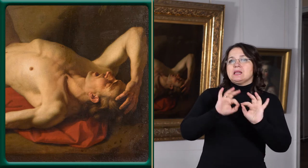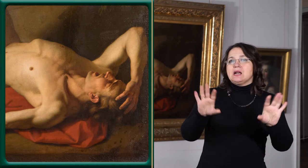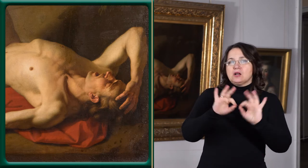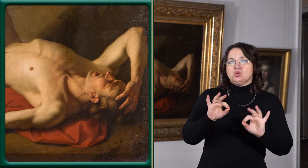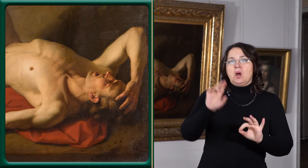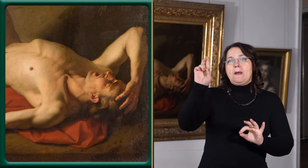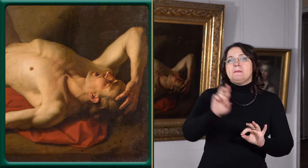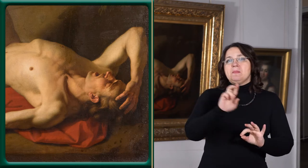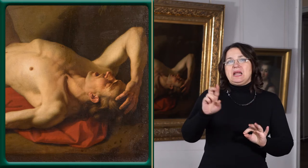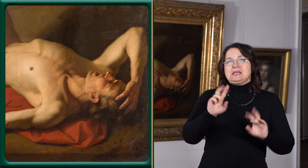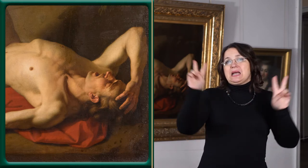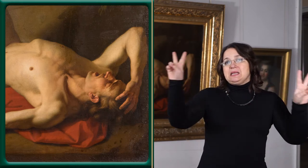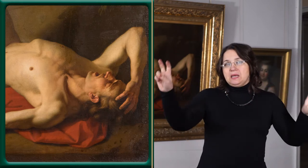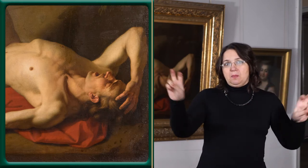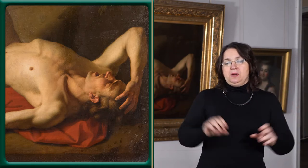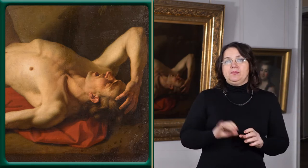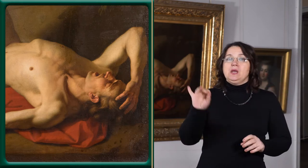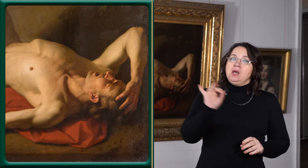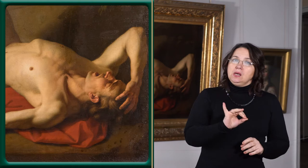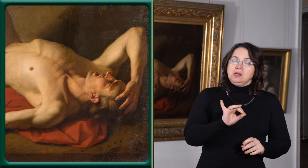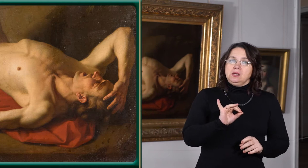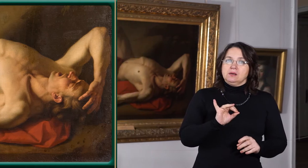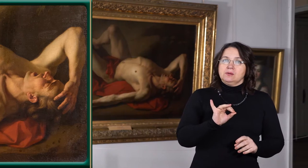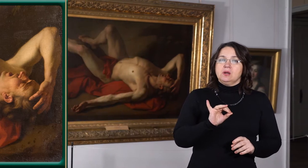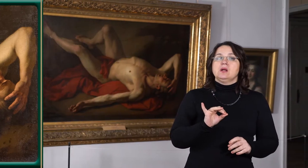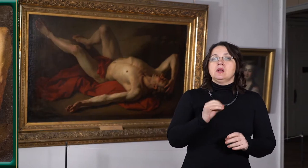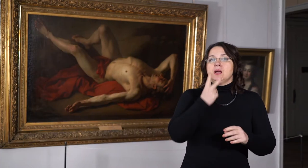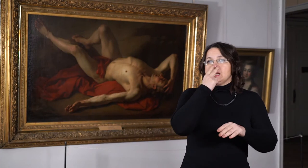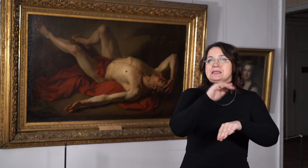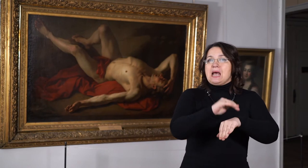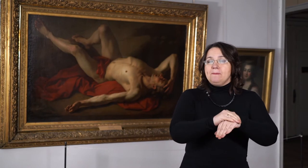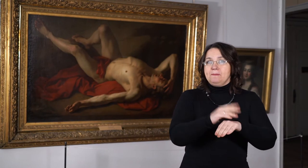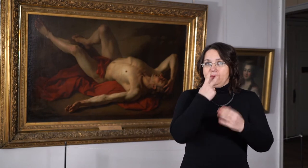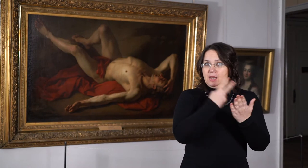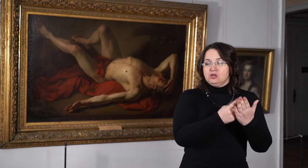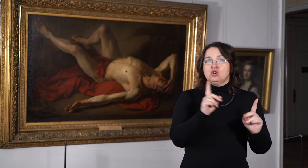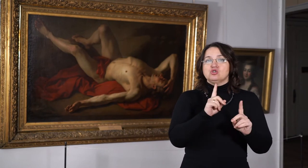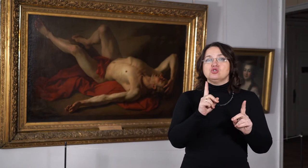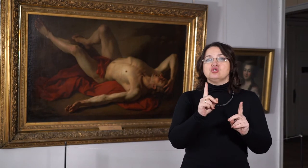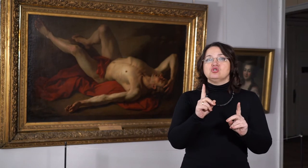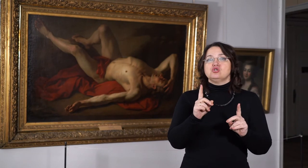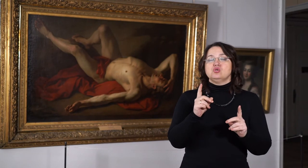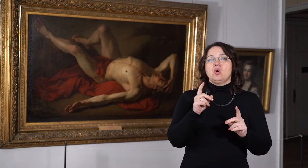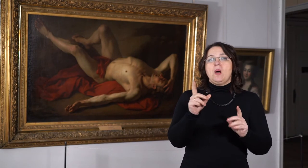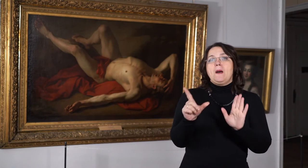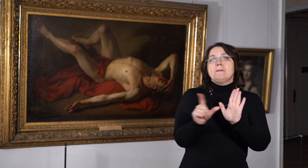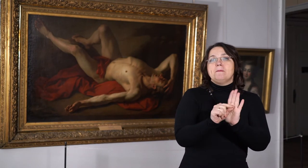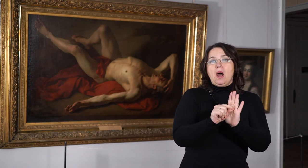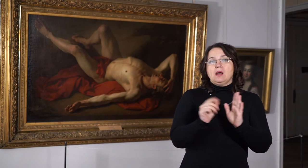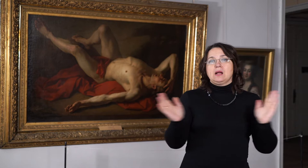нужного для трактовки библейской темы. И замечу, что парная к этой картине художника